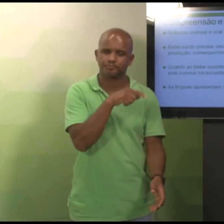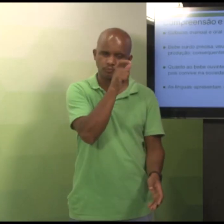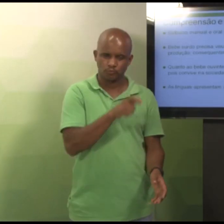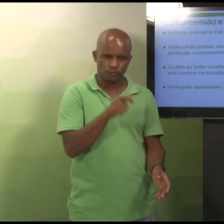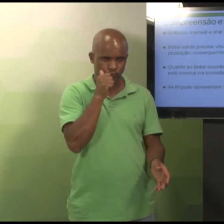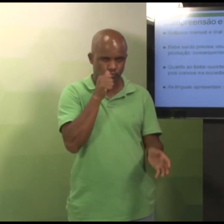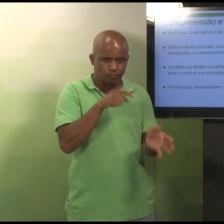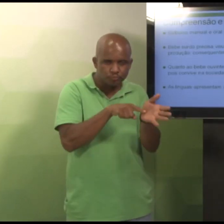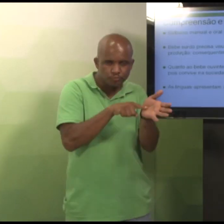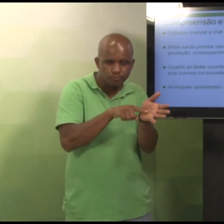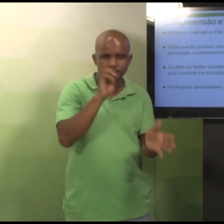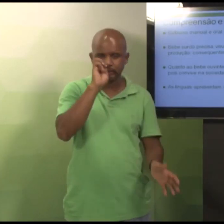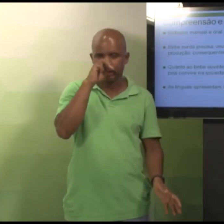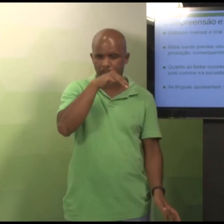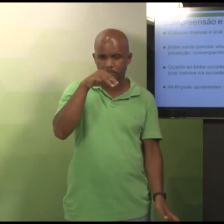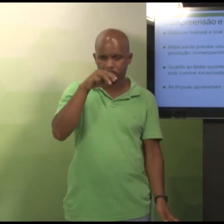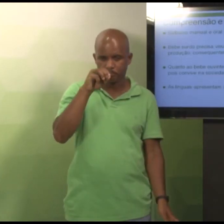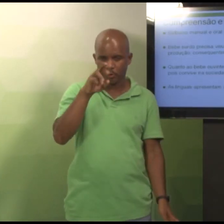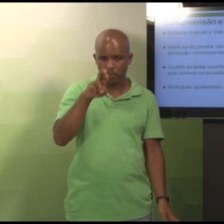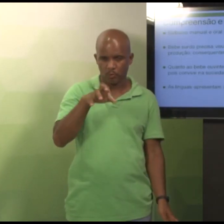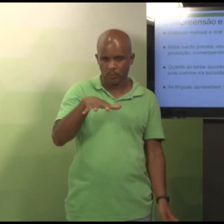Então, a partir dessa pesquisa